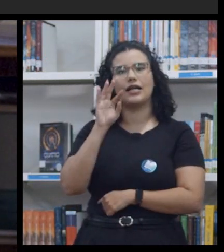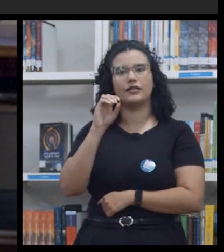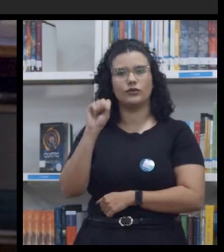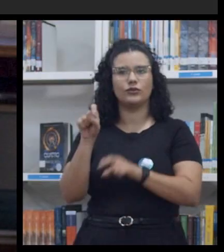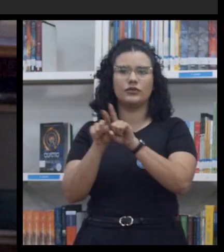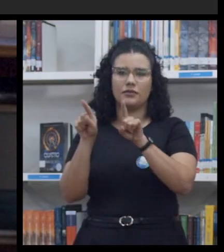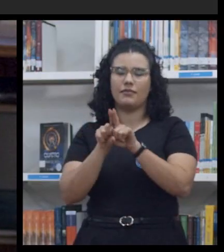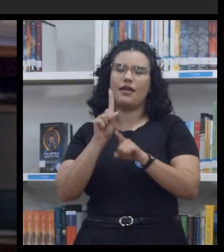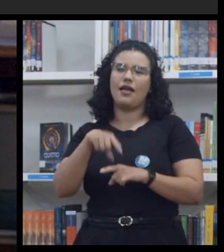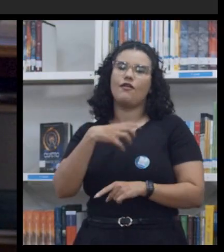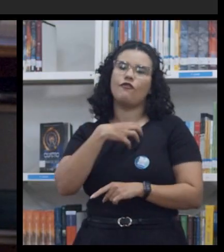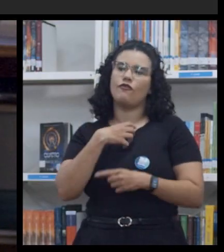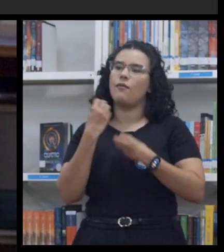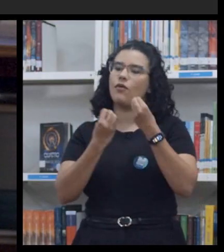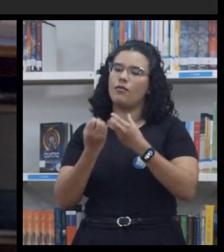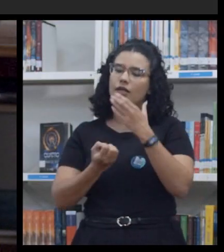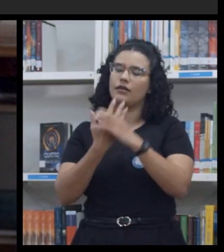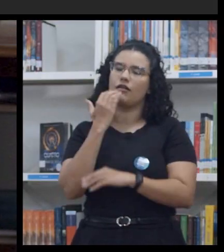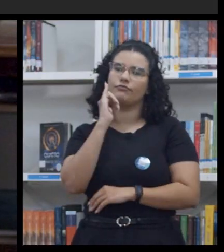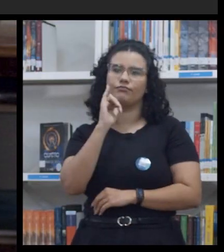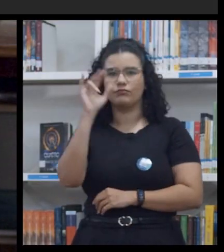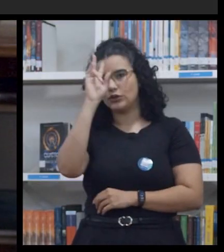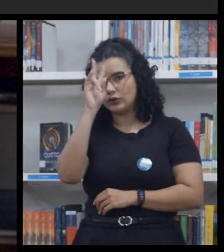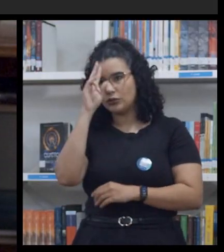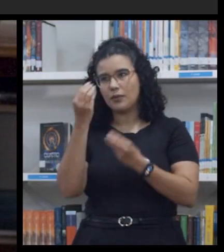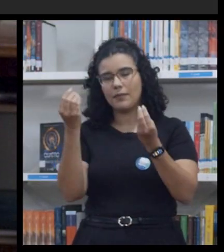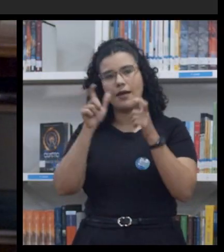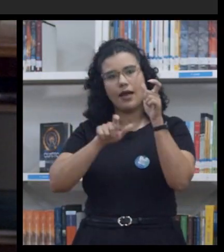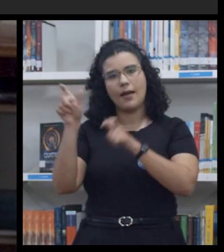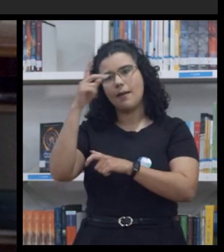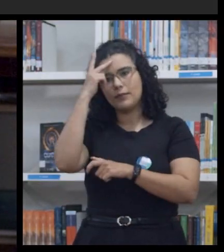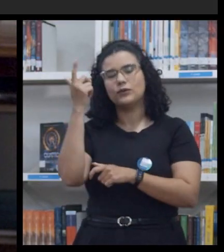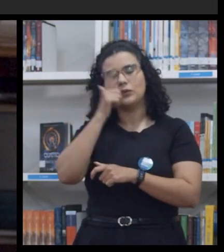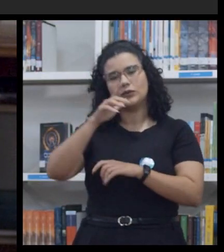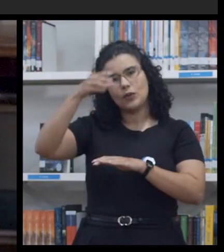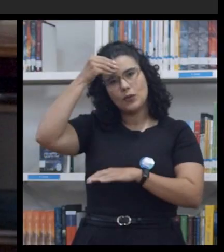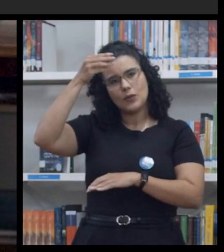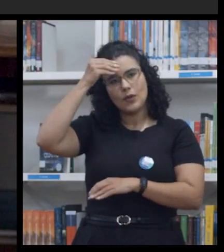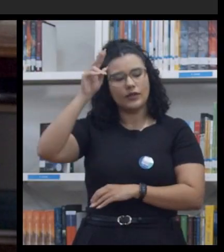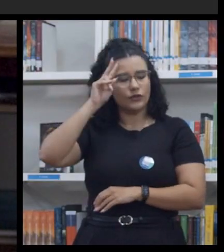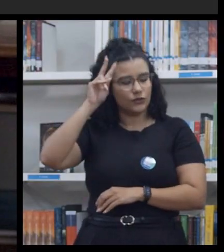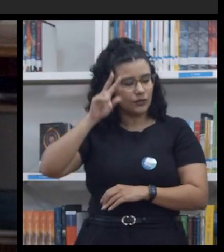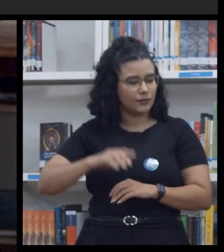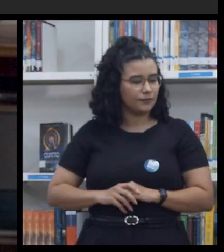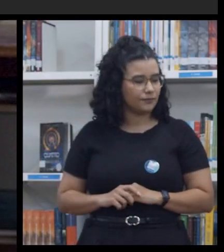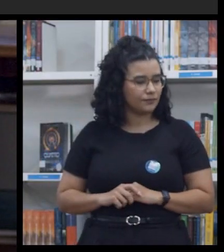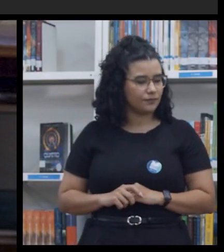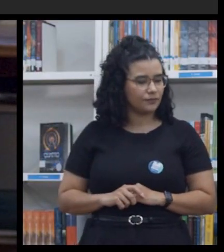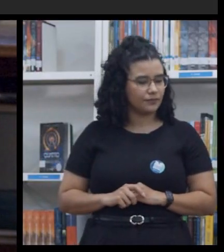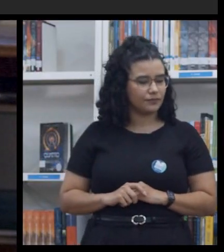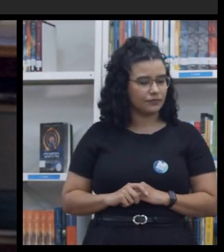forma de criar uma narrativa para que o público possa absorver a história. E você?